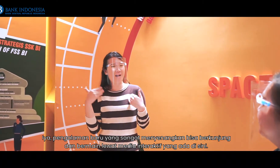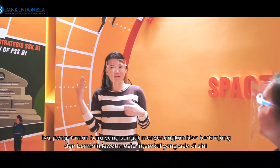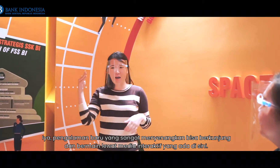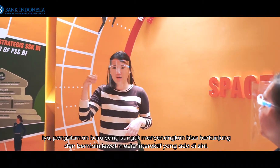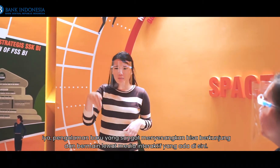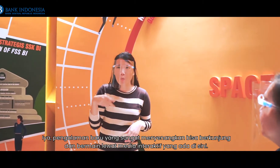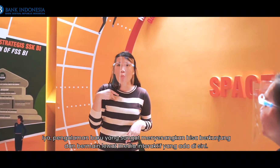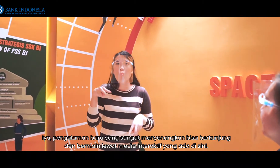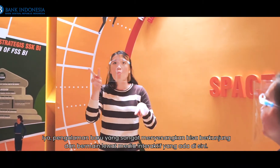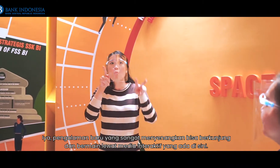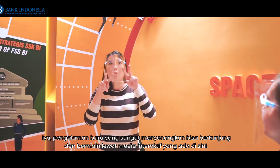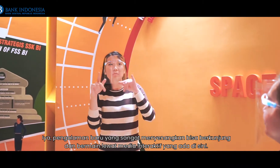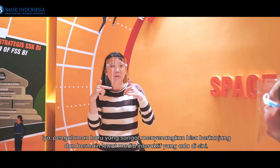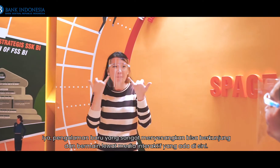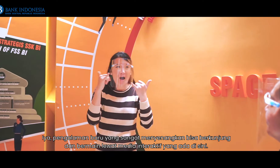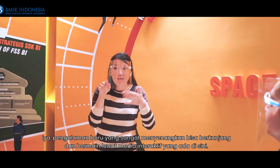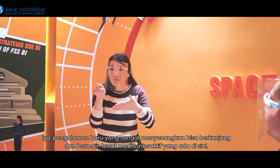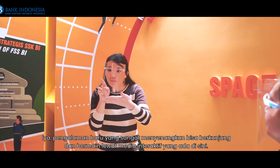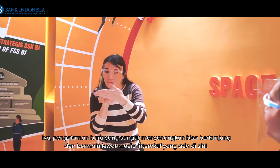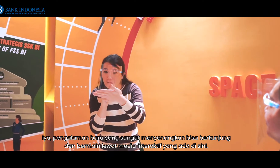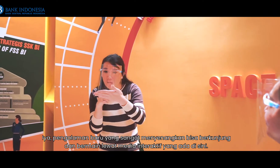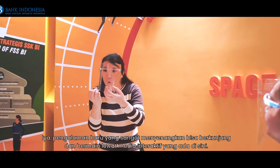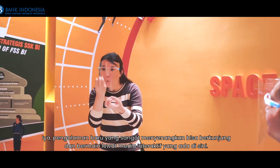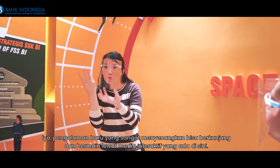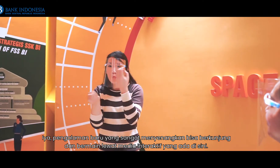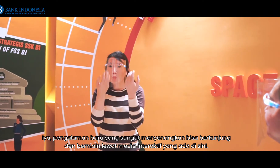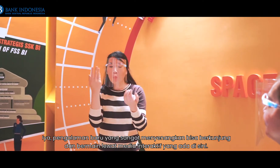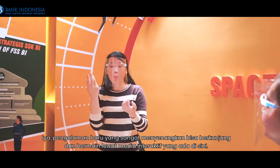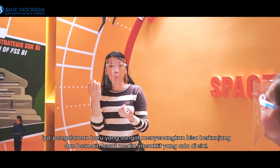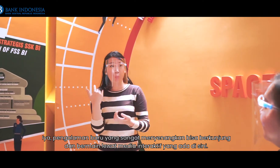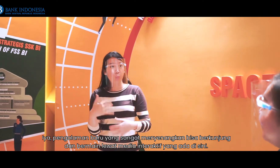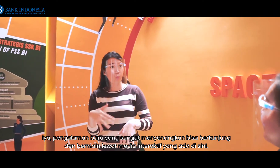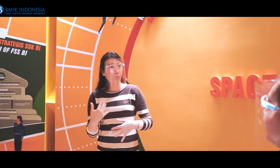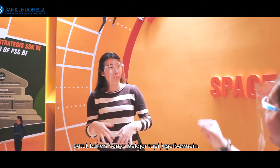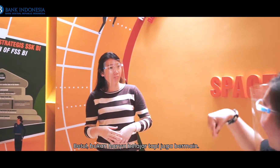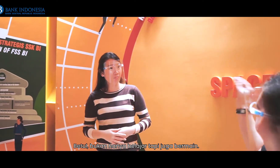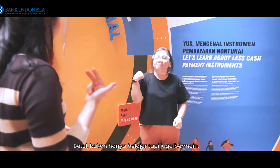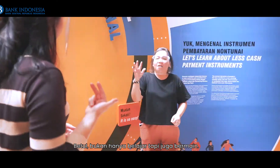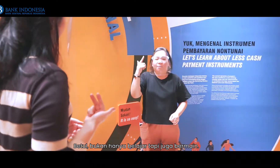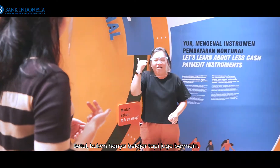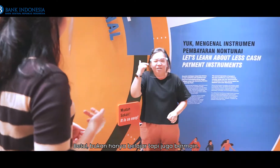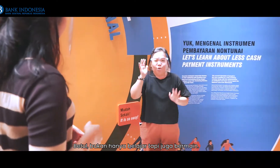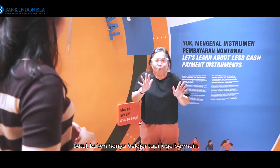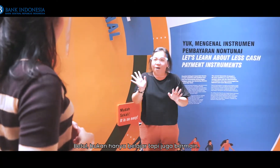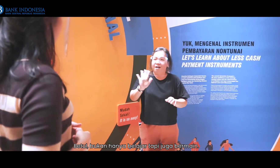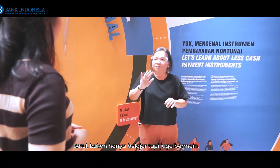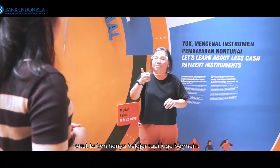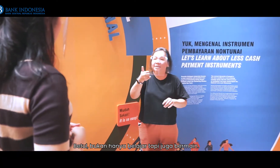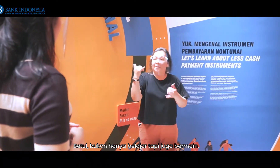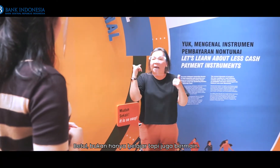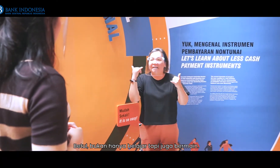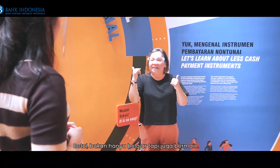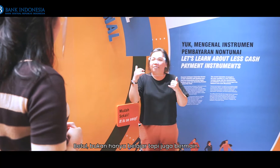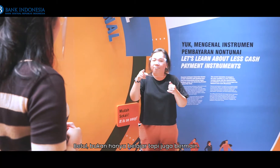bisa berkunjung dan bermain lewat media interaktif yang ada di sini. Betul, bukan hanya belajar tapi juga